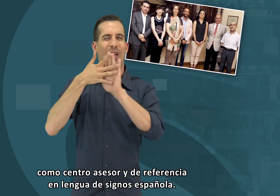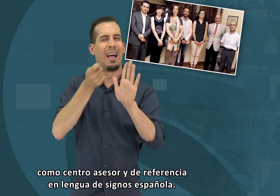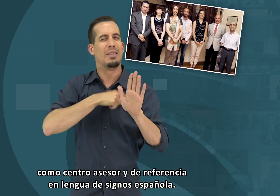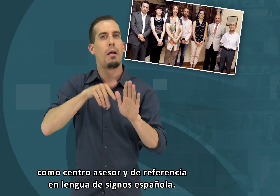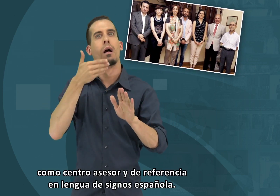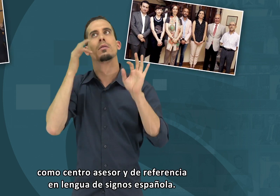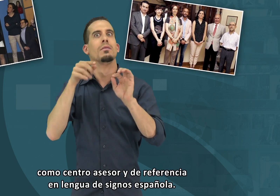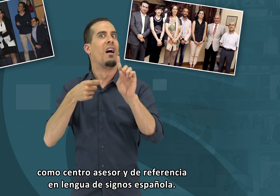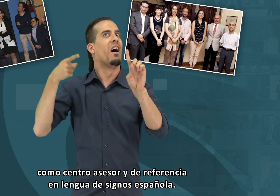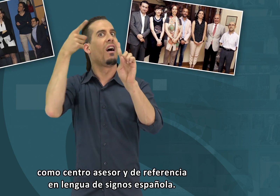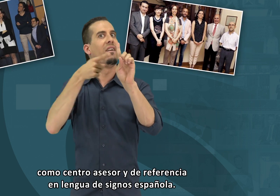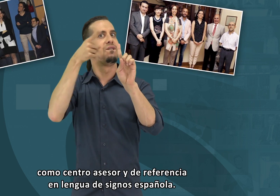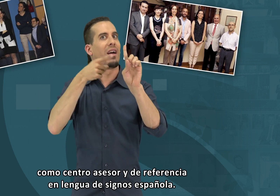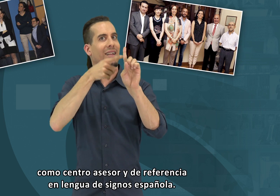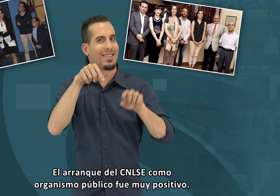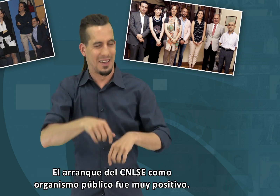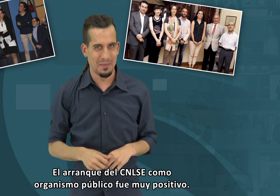en lengua de signos española.